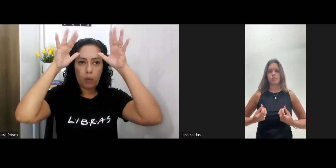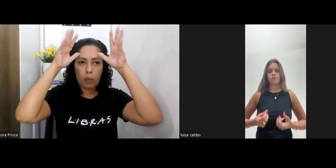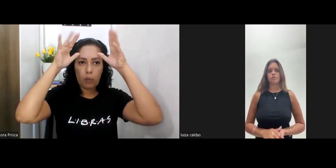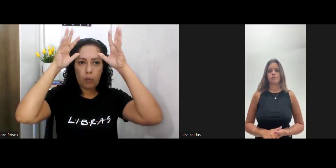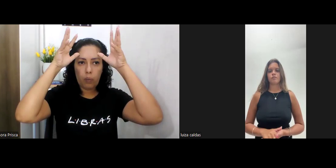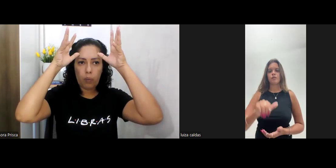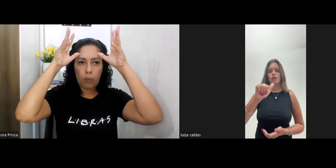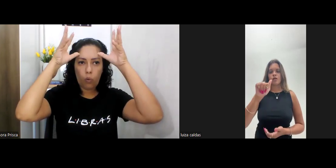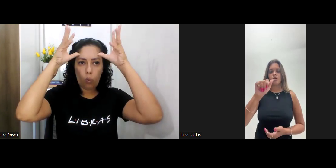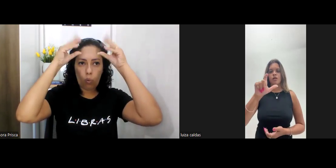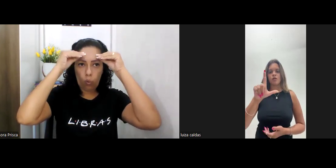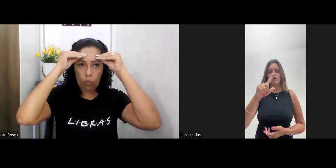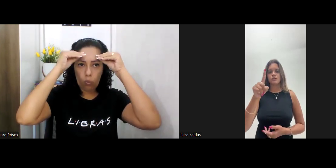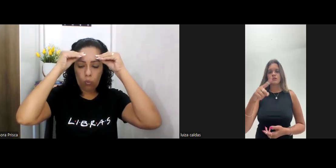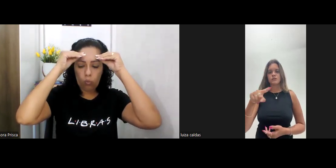Alzheimer.